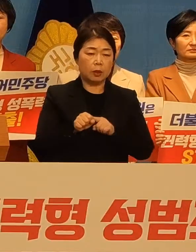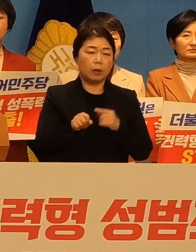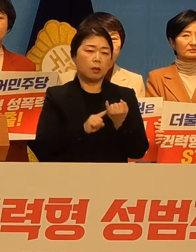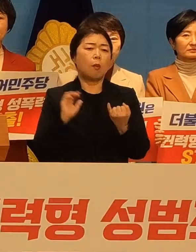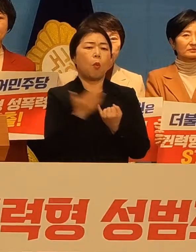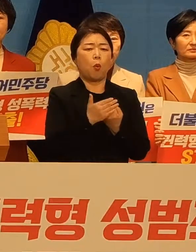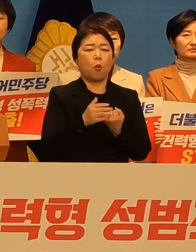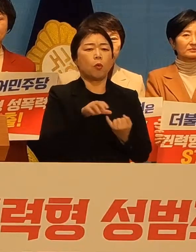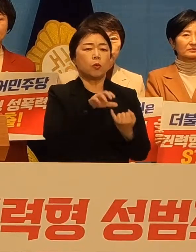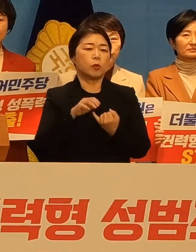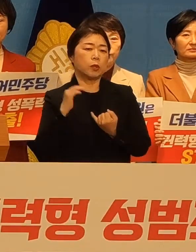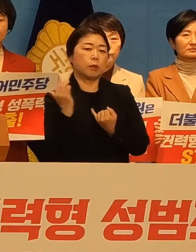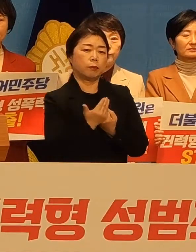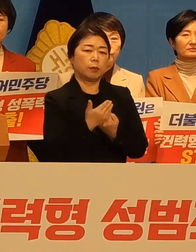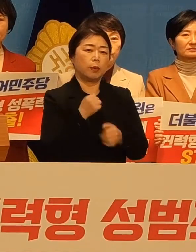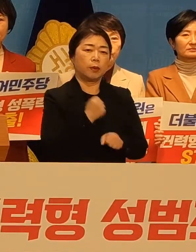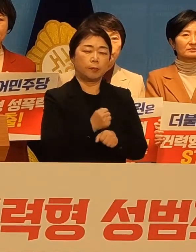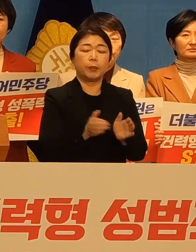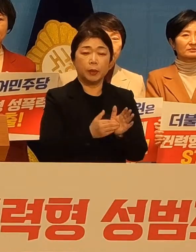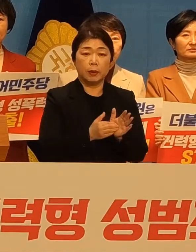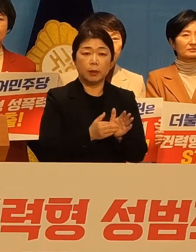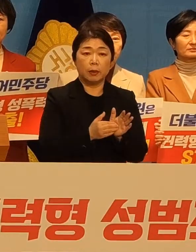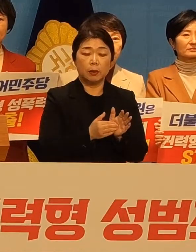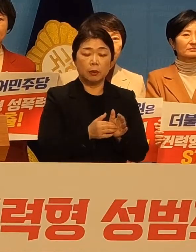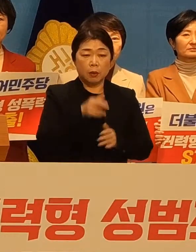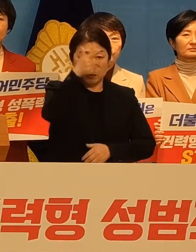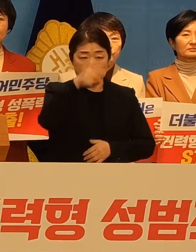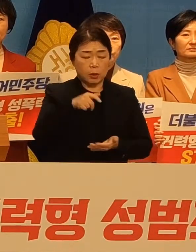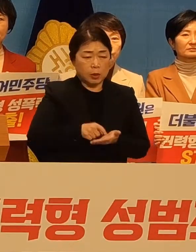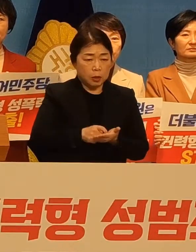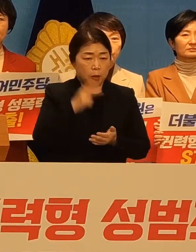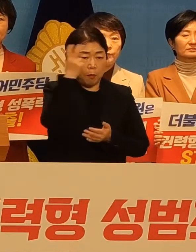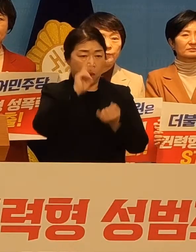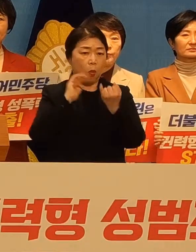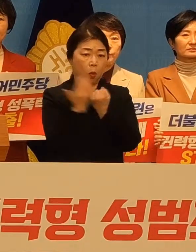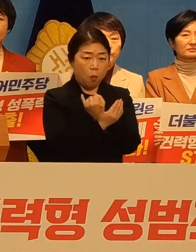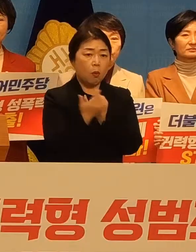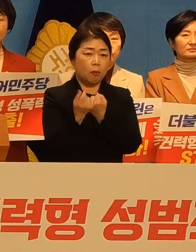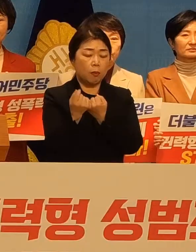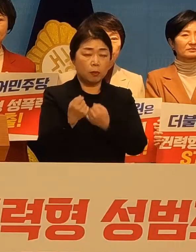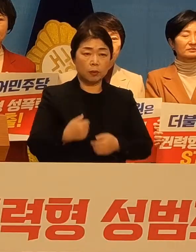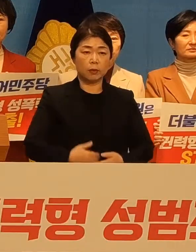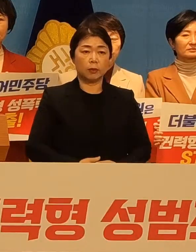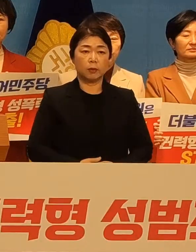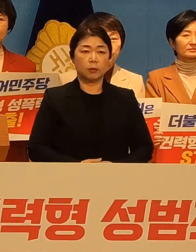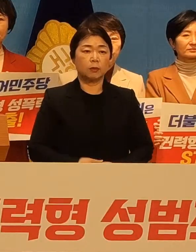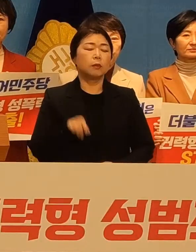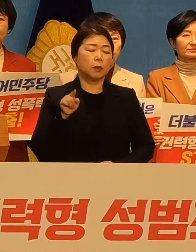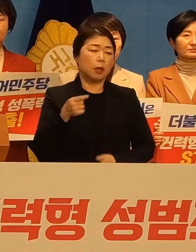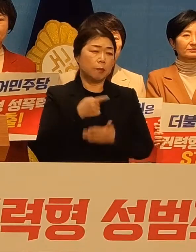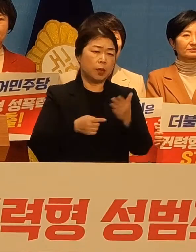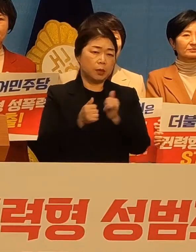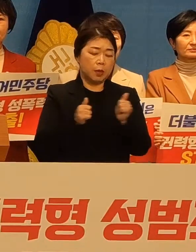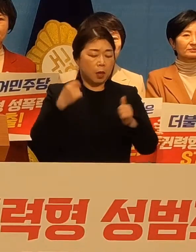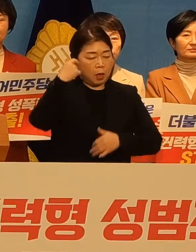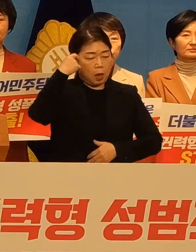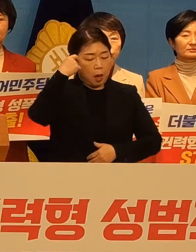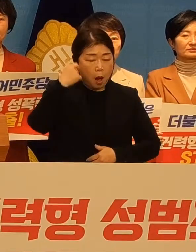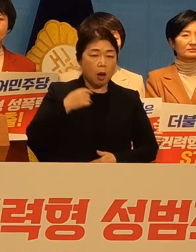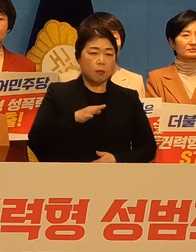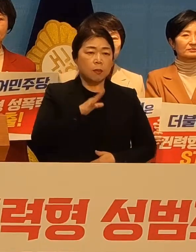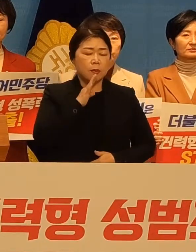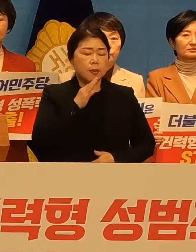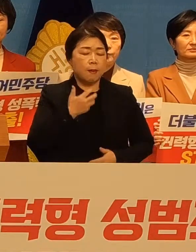조치를 내렸습니다. 오죽하면 경찰이 긴급 보호에 나섰겠습니까? 이는 피해자가 느끼는 위협이